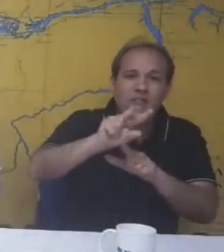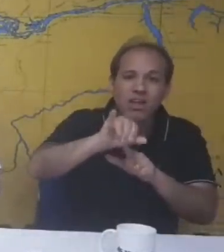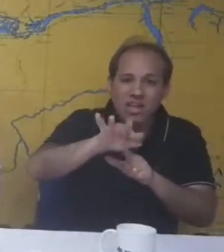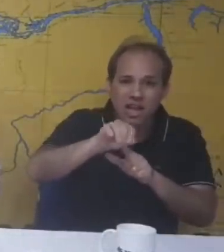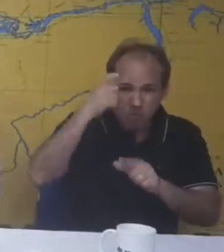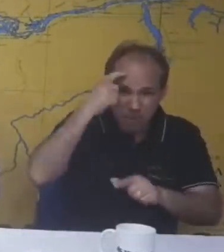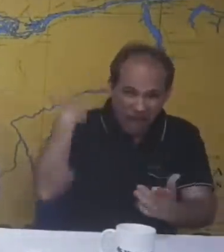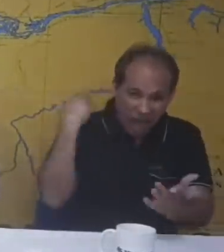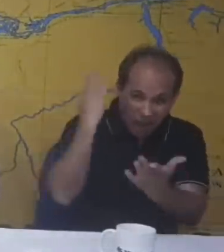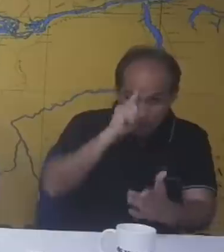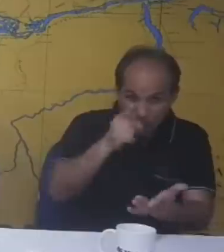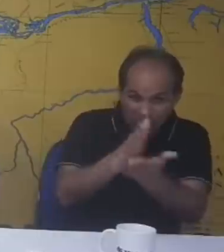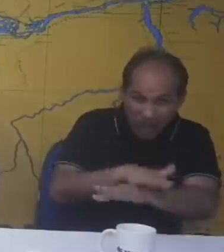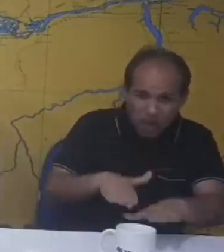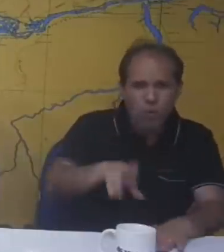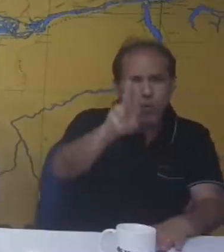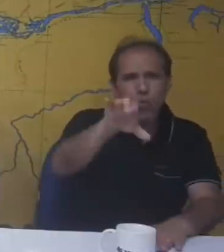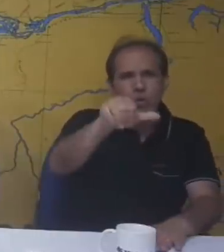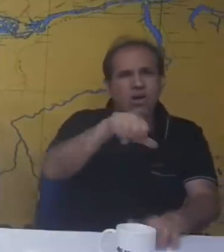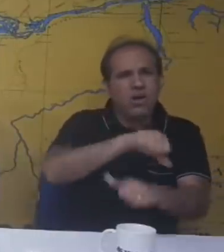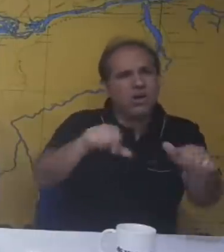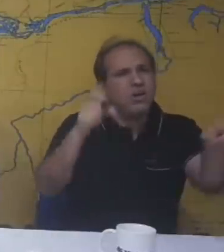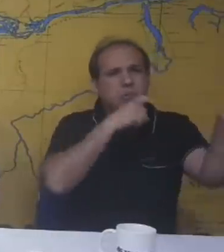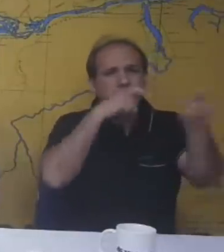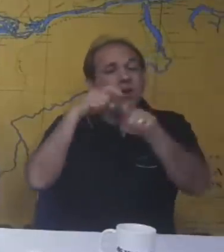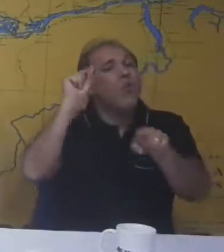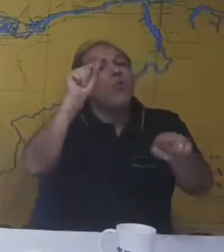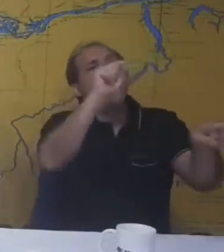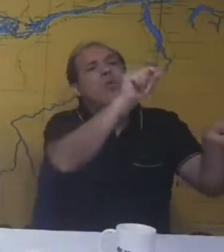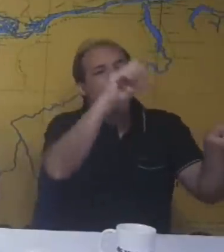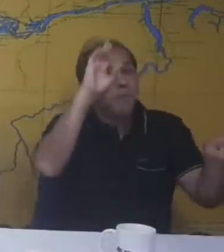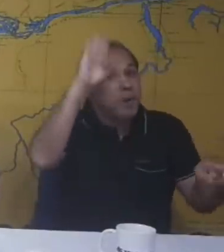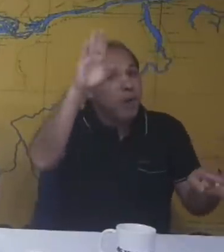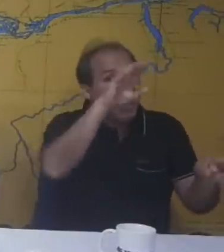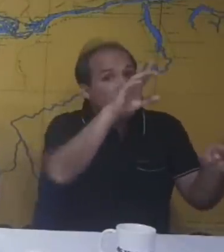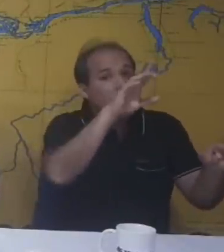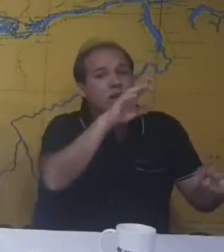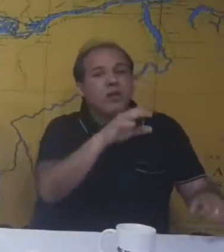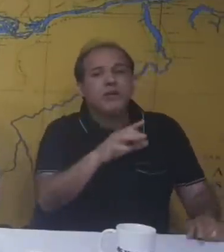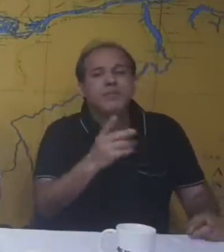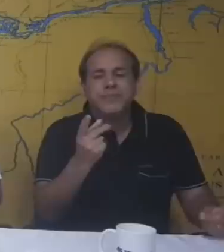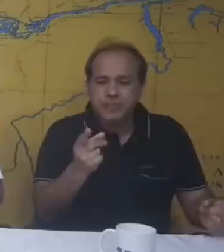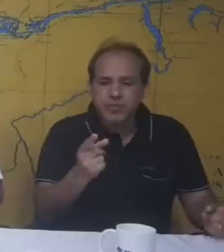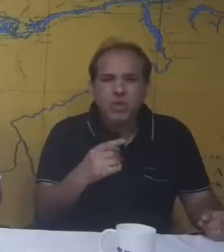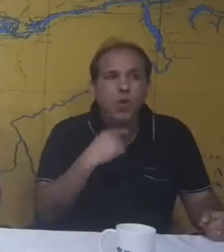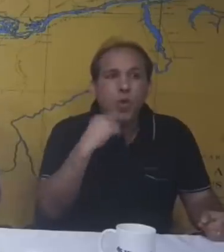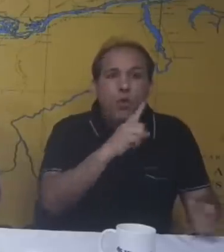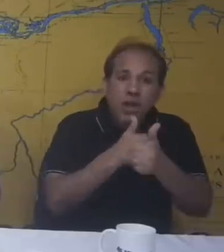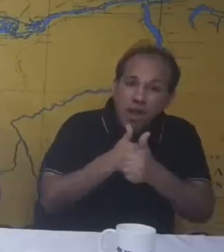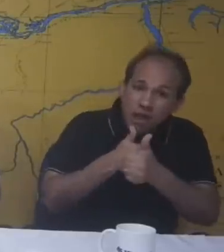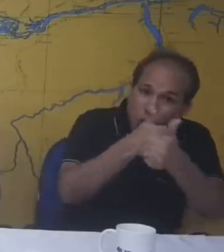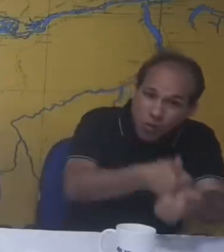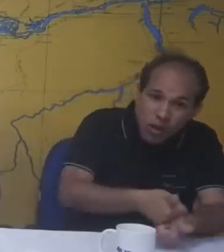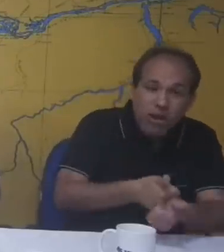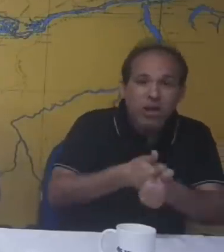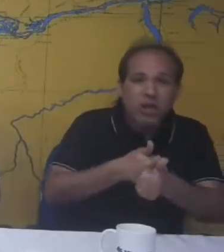melhor, eu já acabei com a Lava Jato. Né? Isso é para pessoas realmente que, como disse, né, não conseguem acompanhar